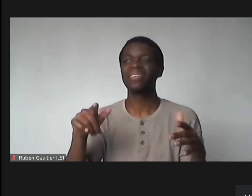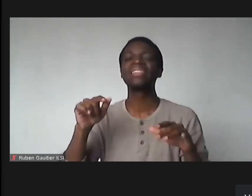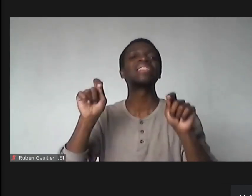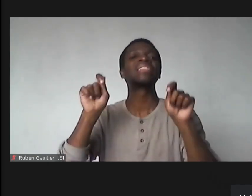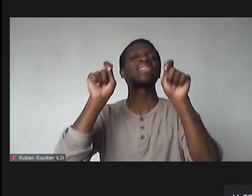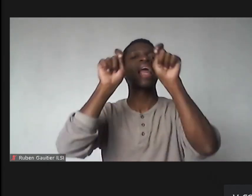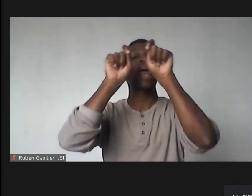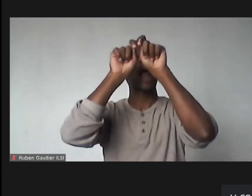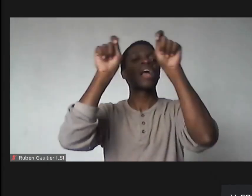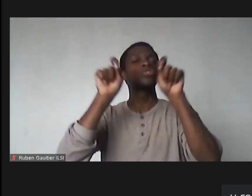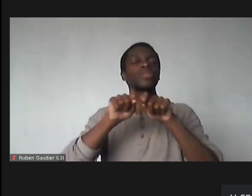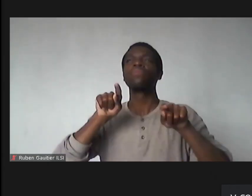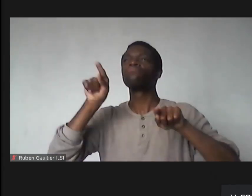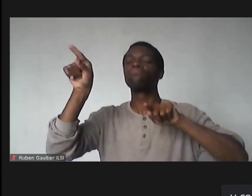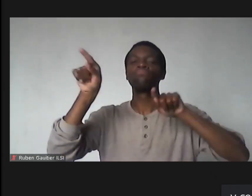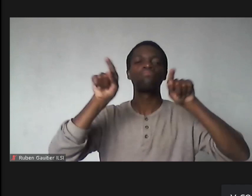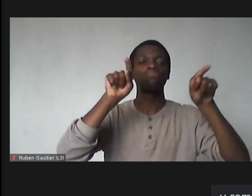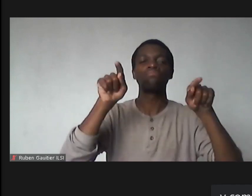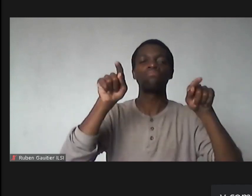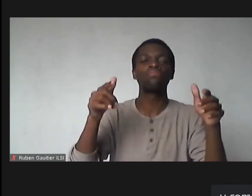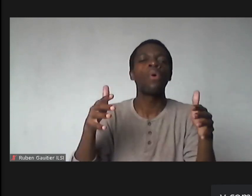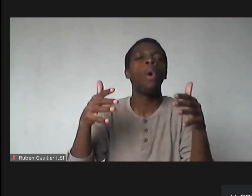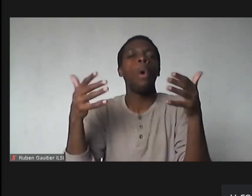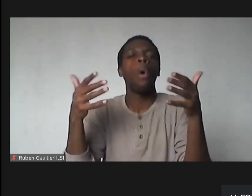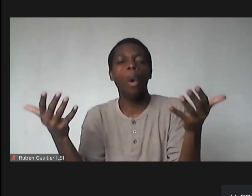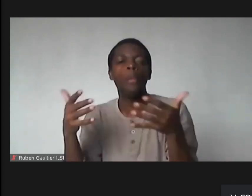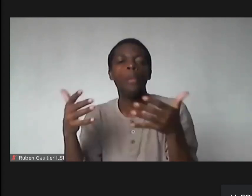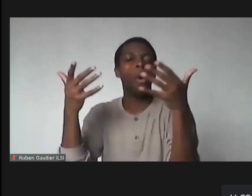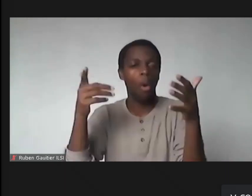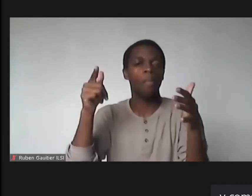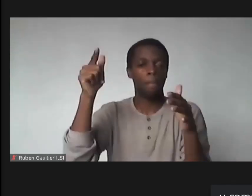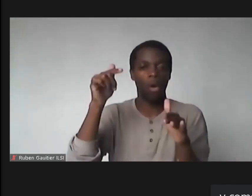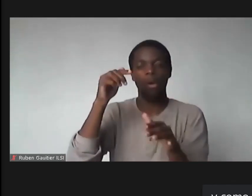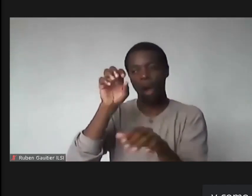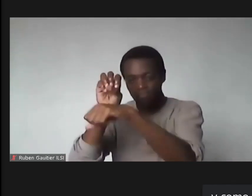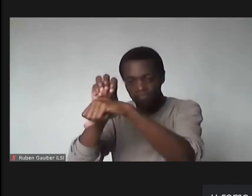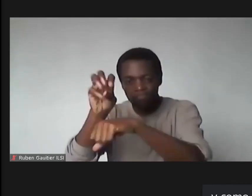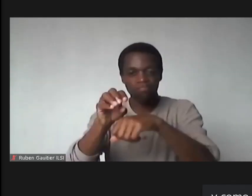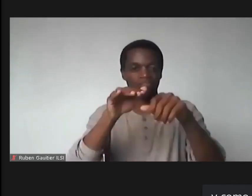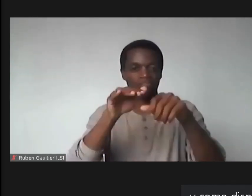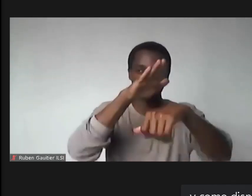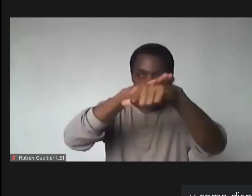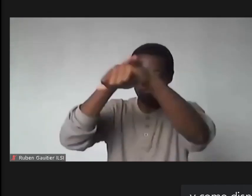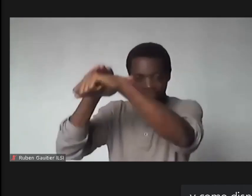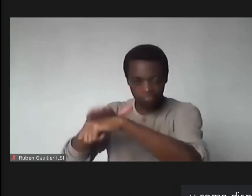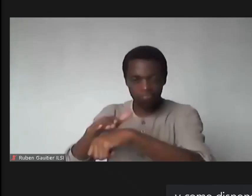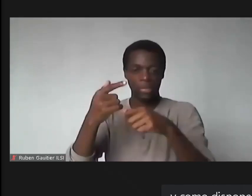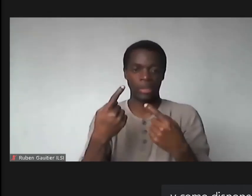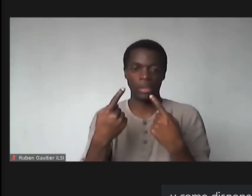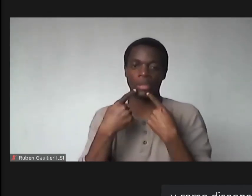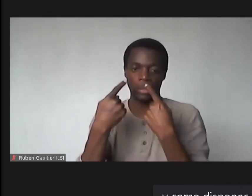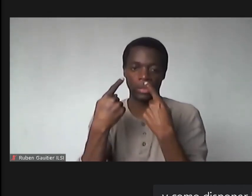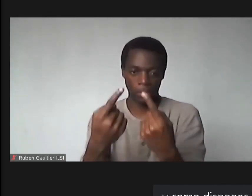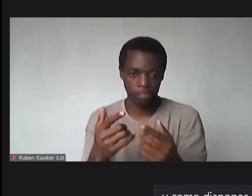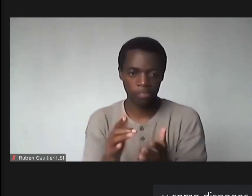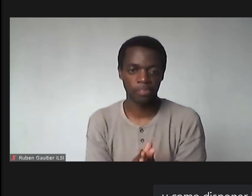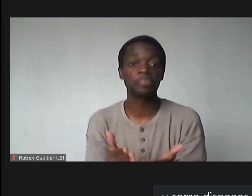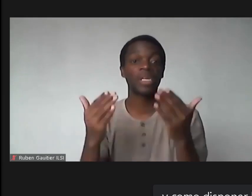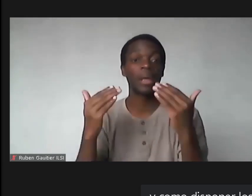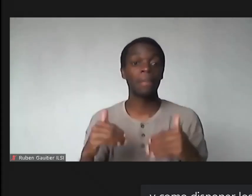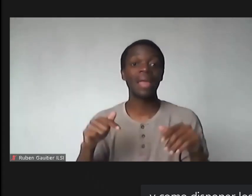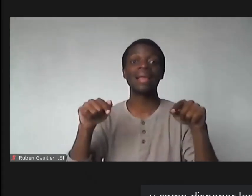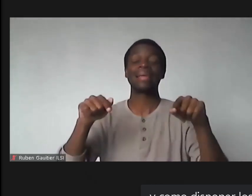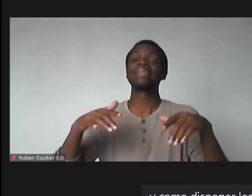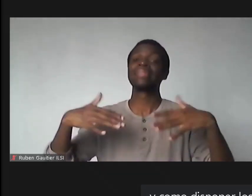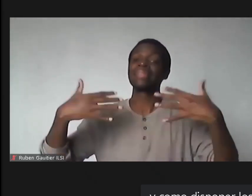estos. Y después las conclusiones que yo pienso respecto de eso también. Claro que estoy aquí representando el IBGE,